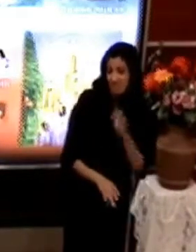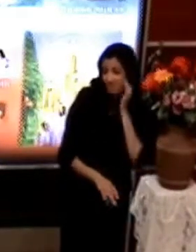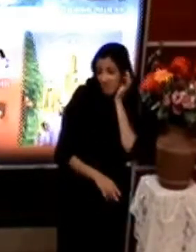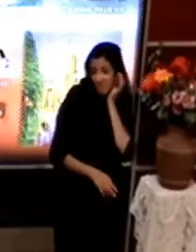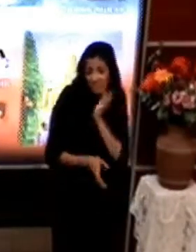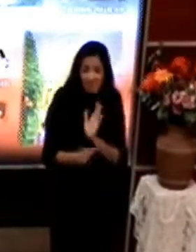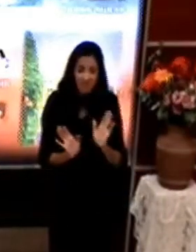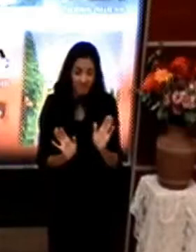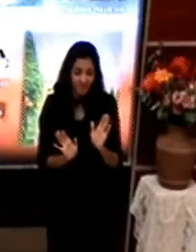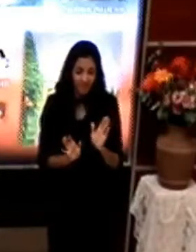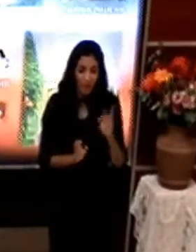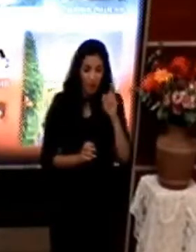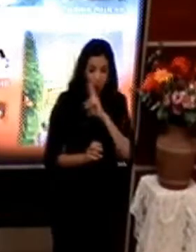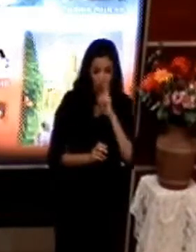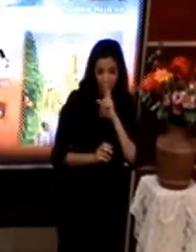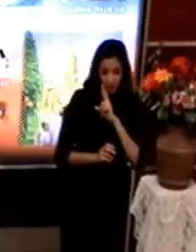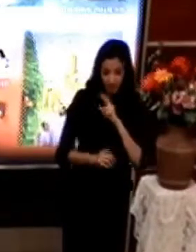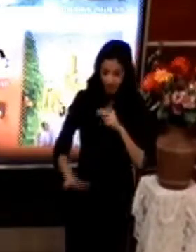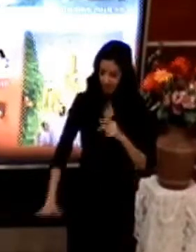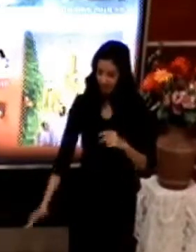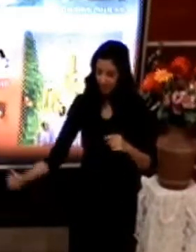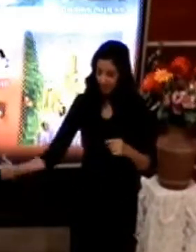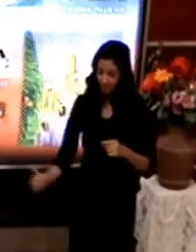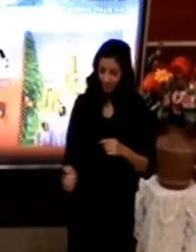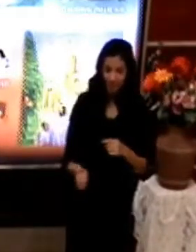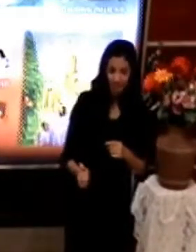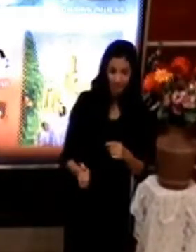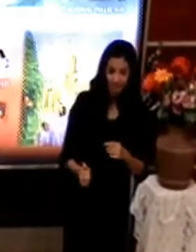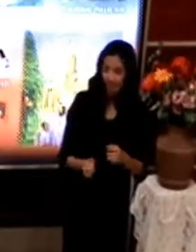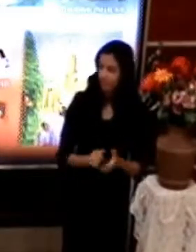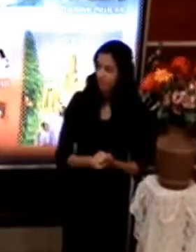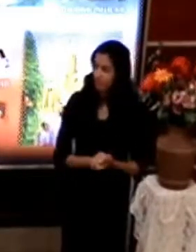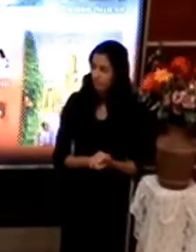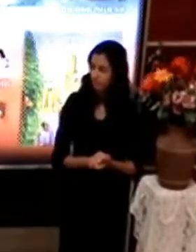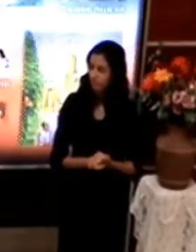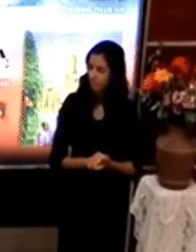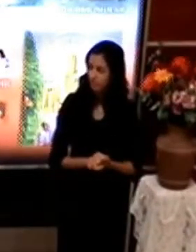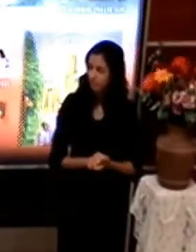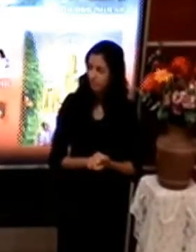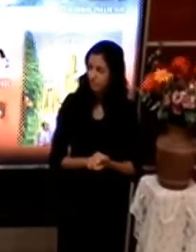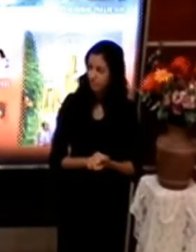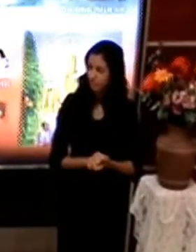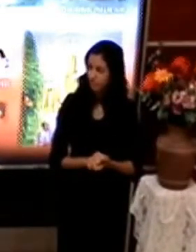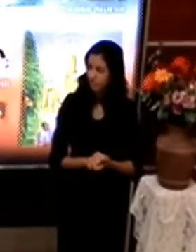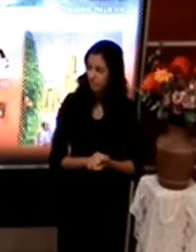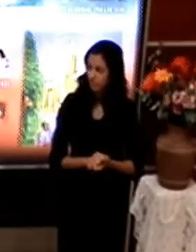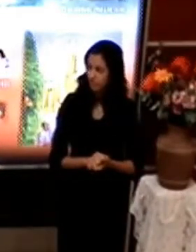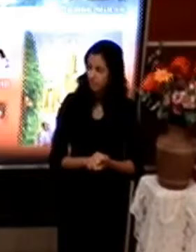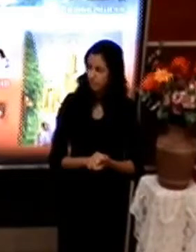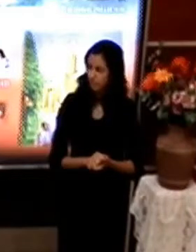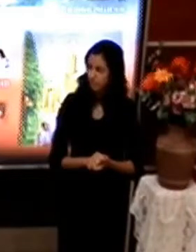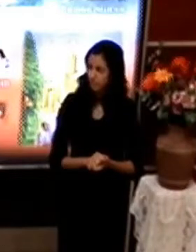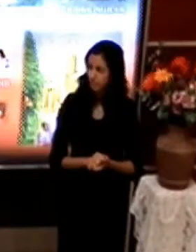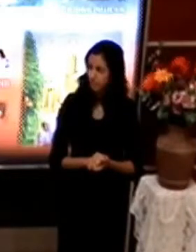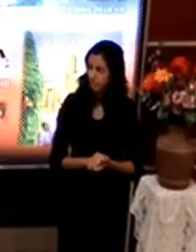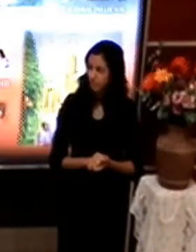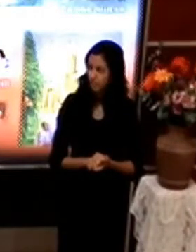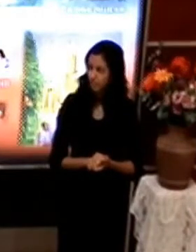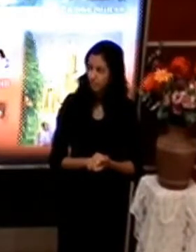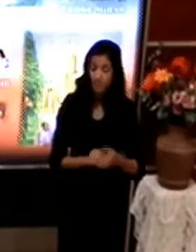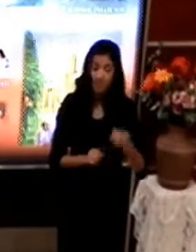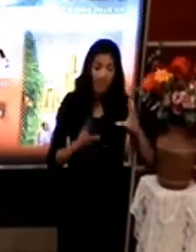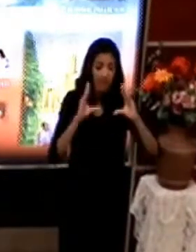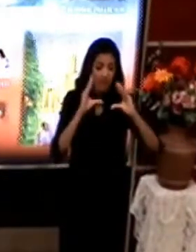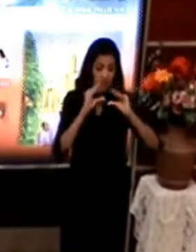Entonces viene una pibita, una chiquita, ¿verdad? Claro, era el tiempo de arque, era la noche, estaban jugando al bola y